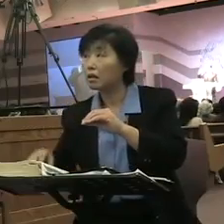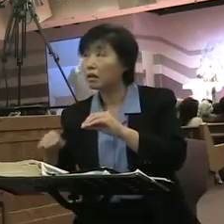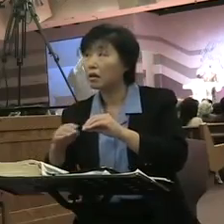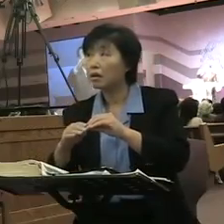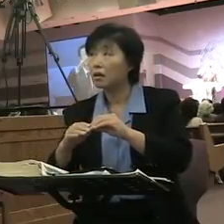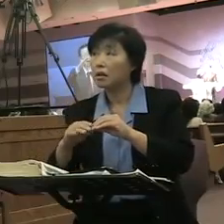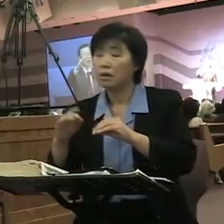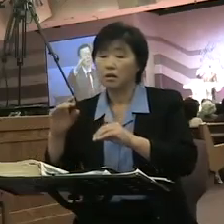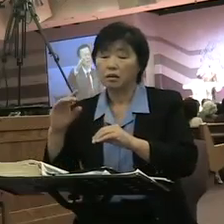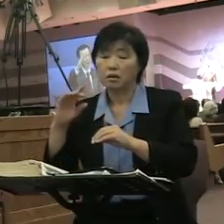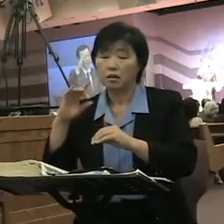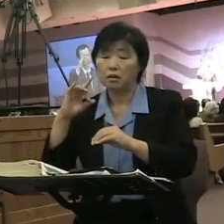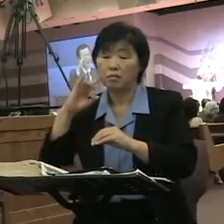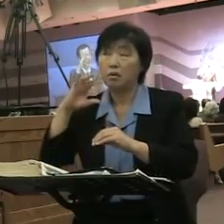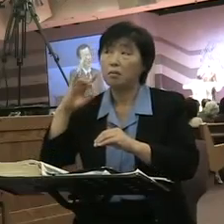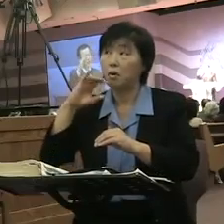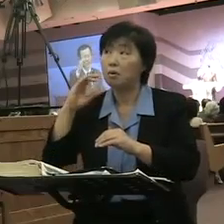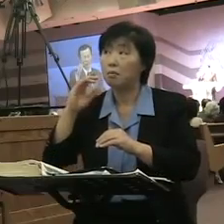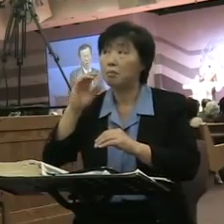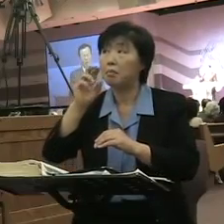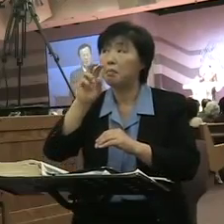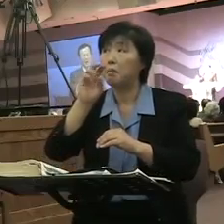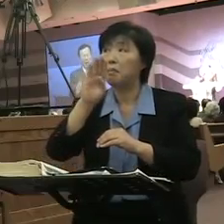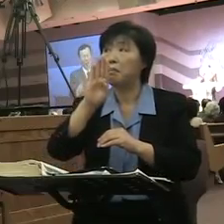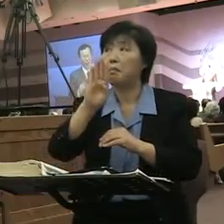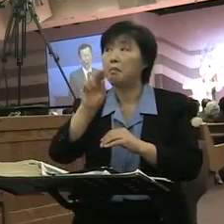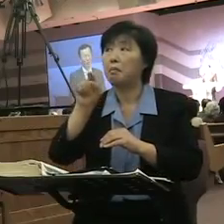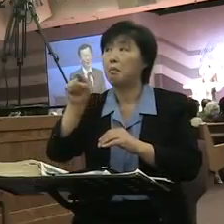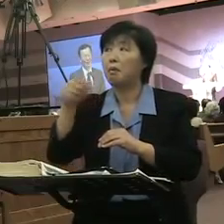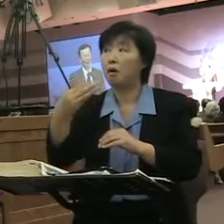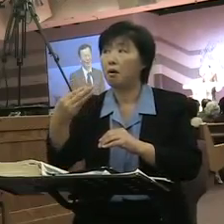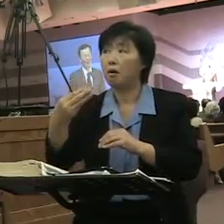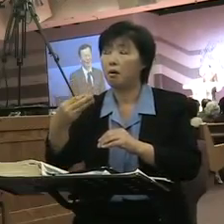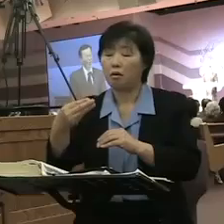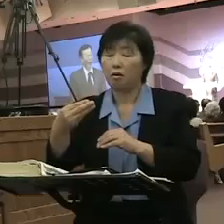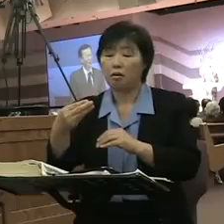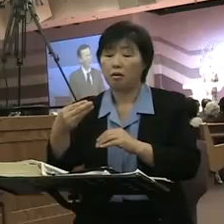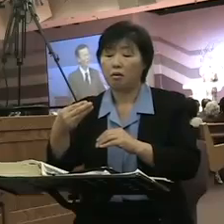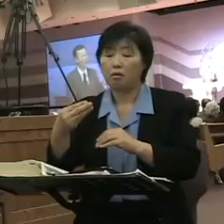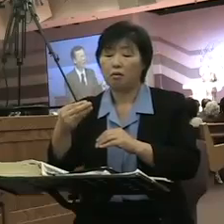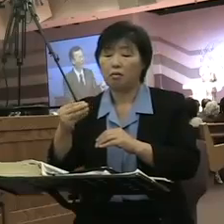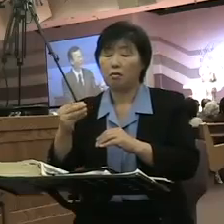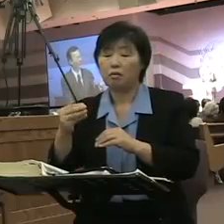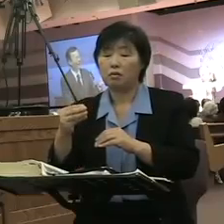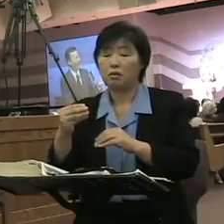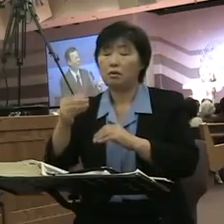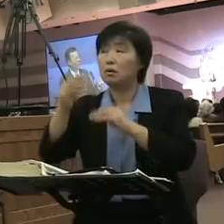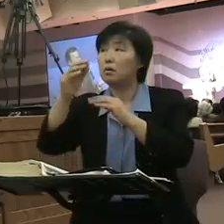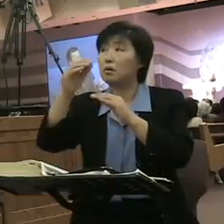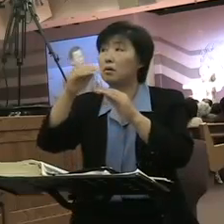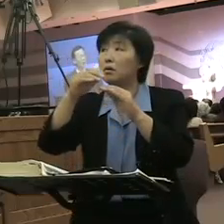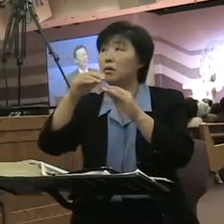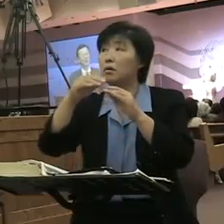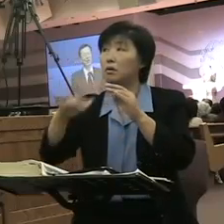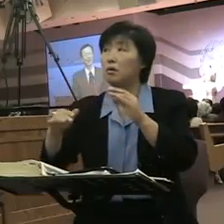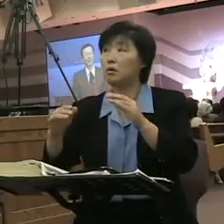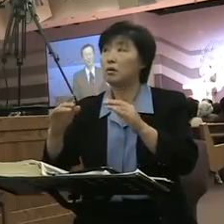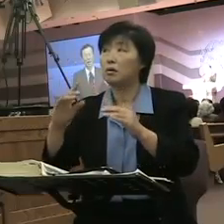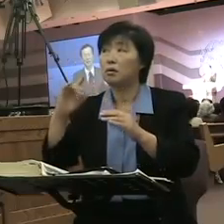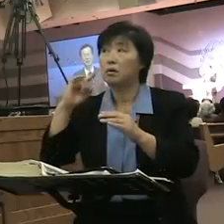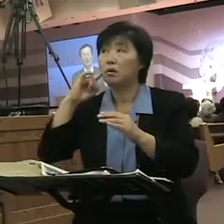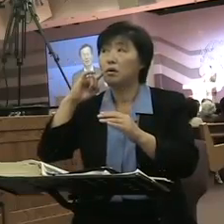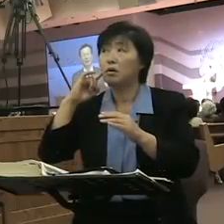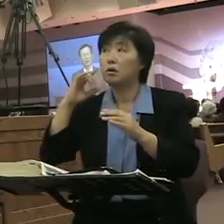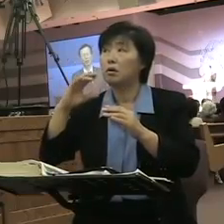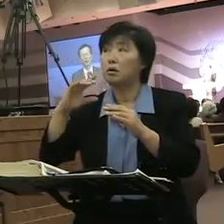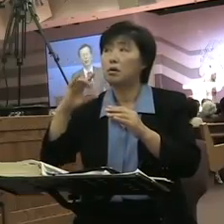날아다니는 wasp, 이 말벌이 발견을 하고 그 잼을 향하여 내려옵니다. 내려와서 그 잼을 아주 빨아먹기 시작하는데,